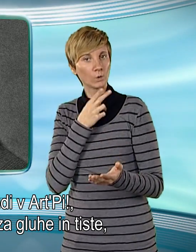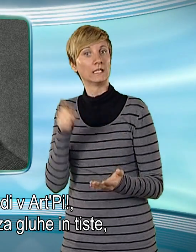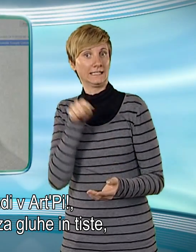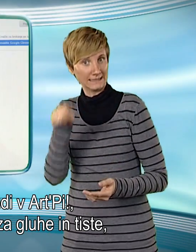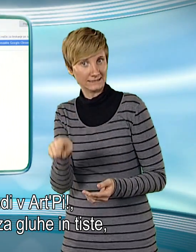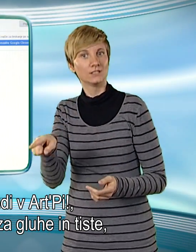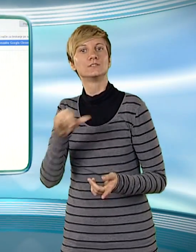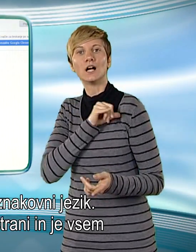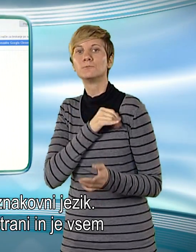jih zanima znakovni jezik.